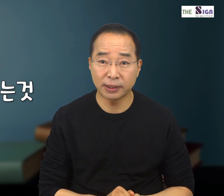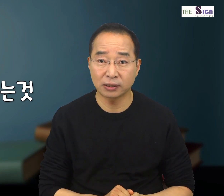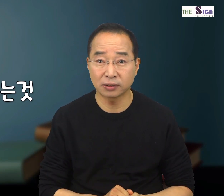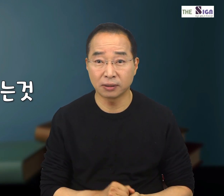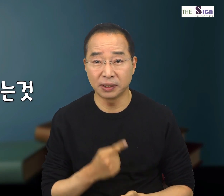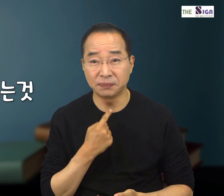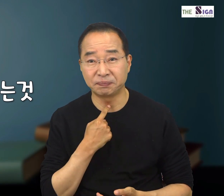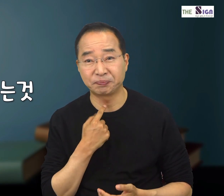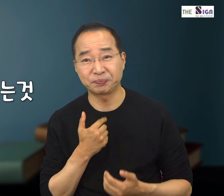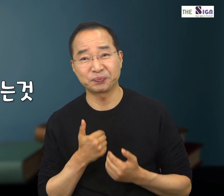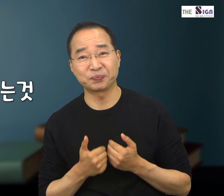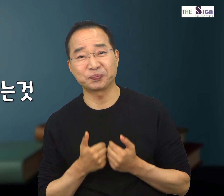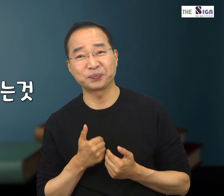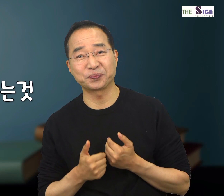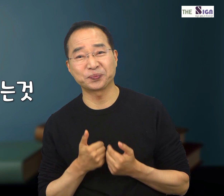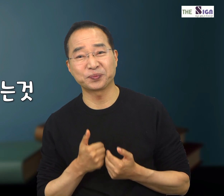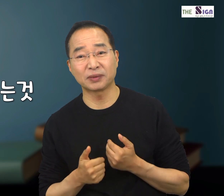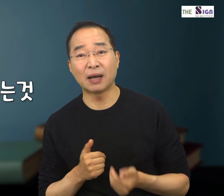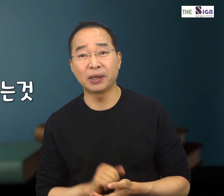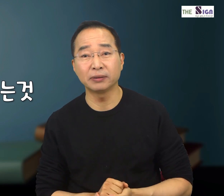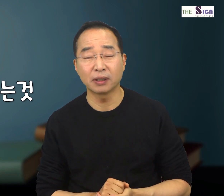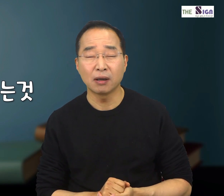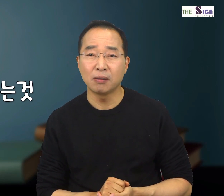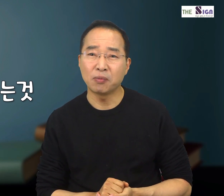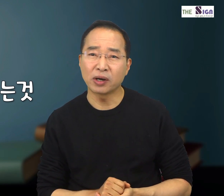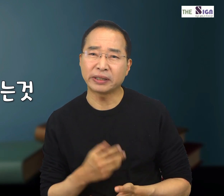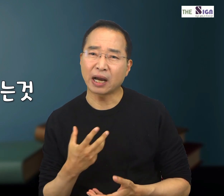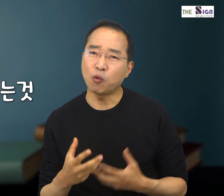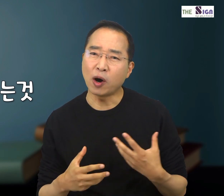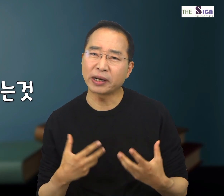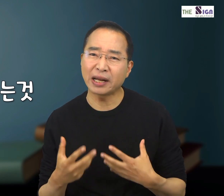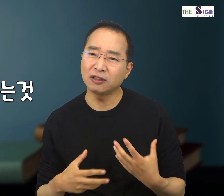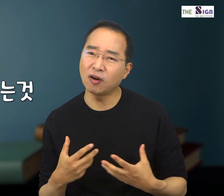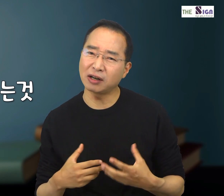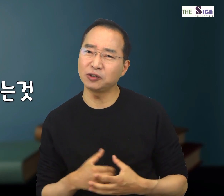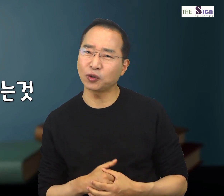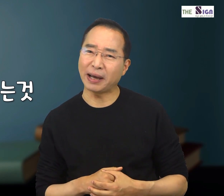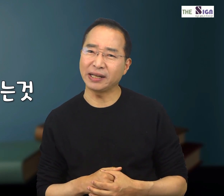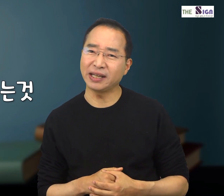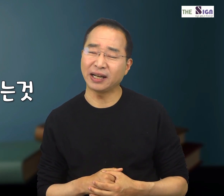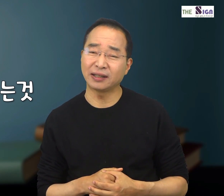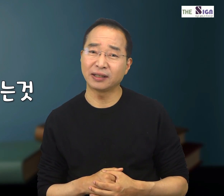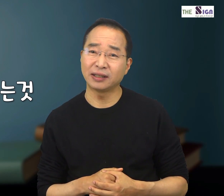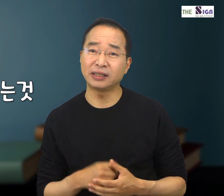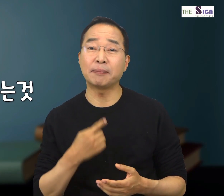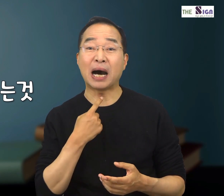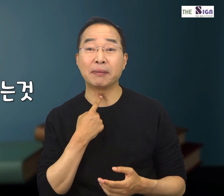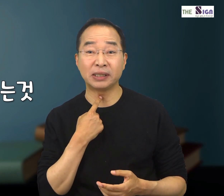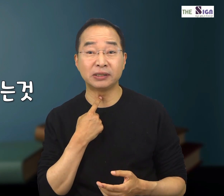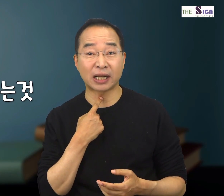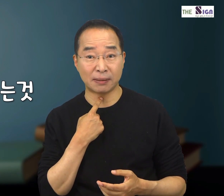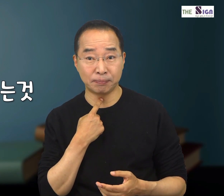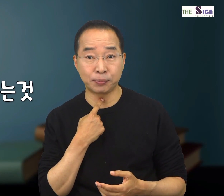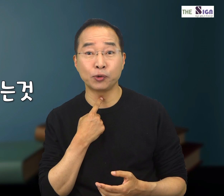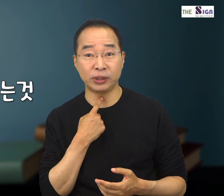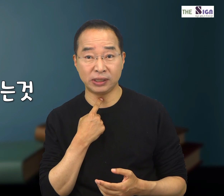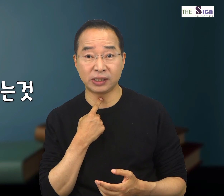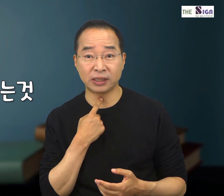받았어. 그러면 하면 뭔가 내가 원하는 거하고는 좀 아니야, 이게 마음에 들다라는 표현이 있기